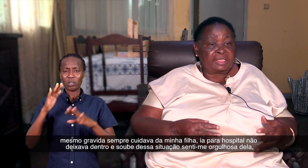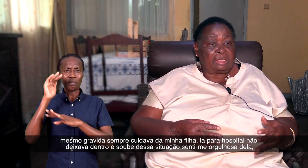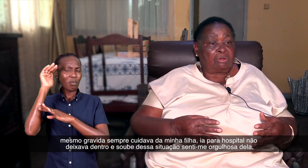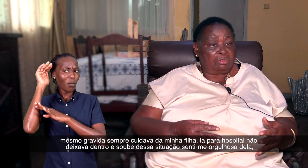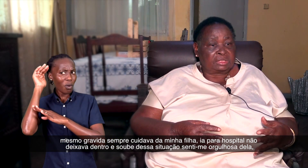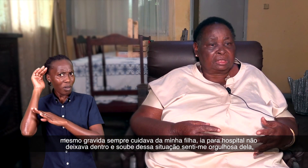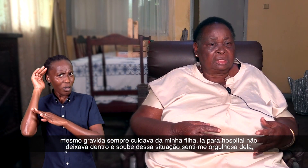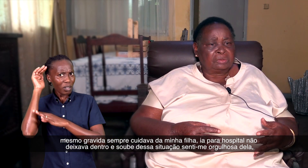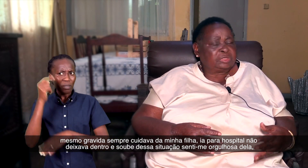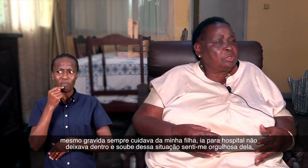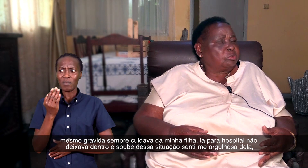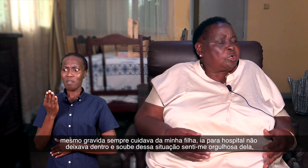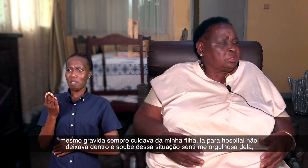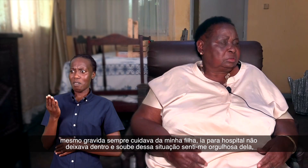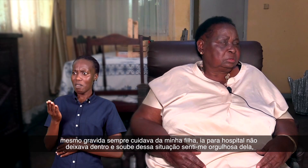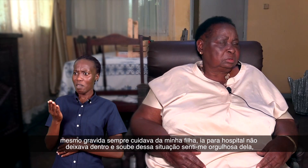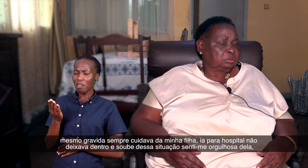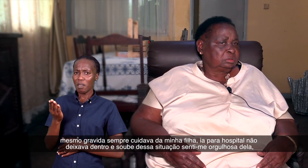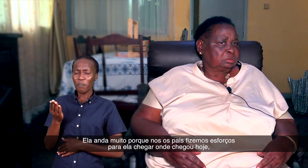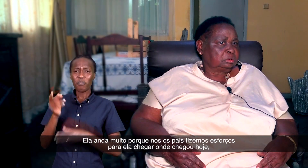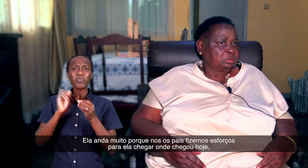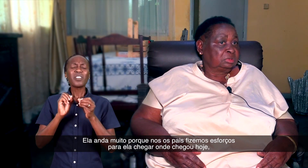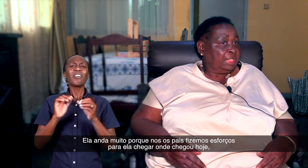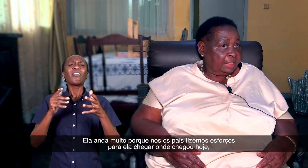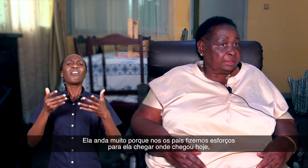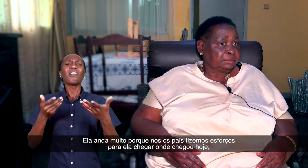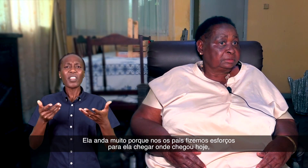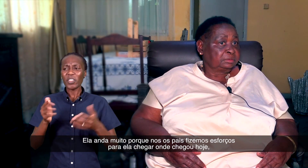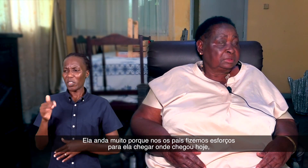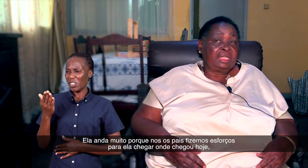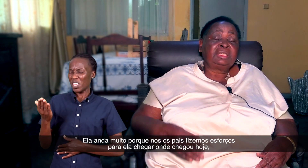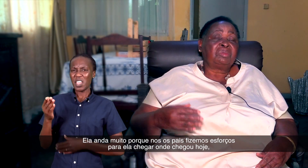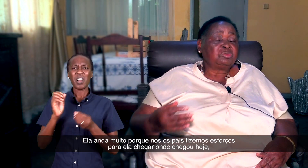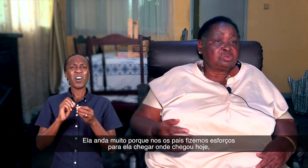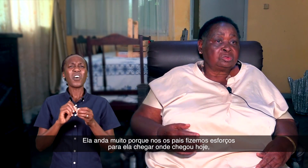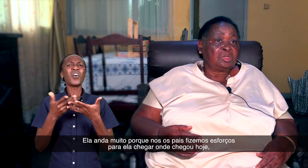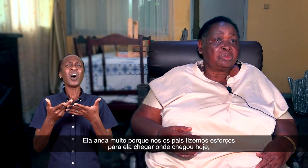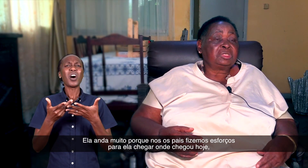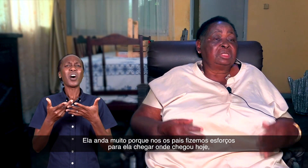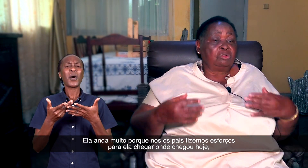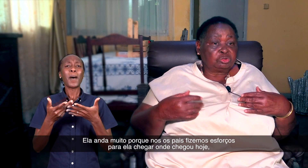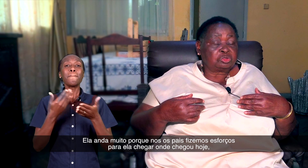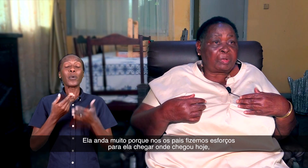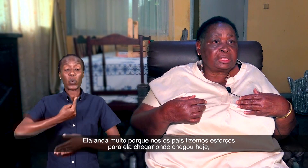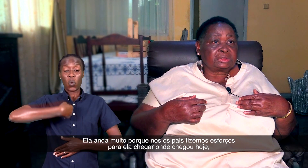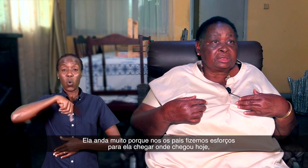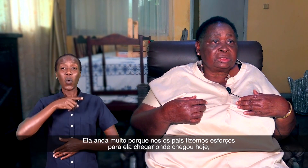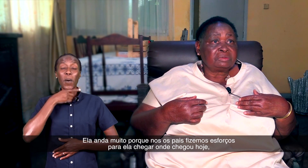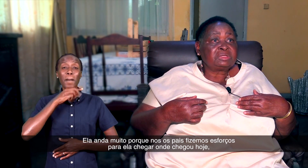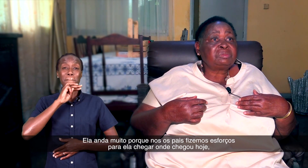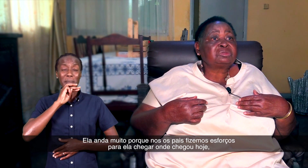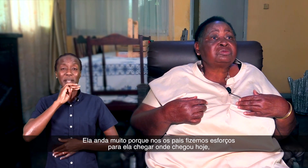soube essa coisa, fiquei orgulhoso dela. Ele anda muito, porque nós, os